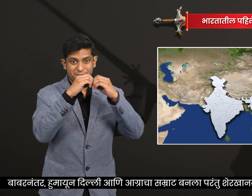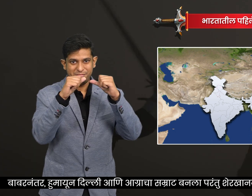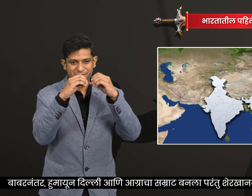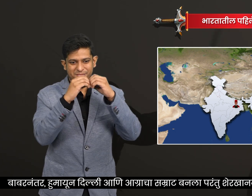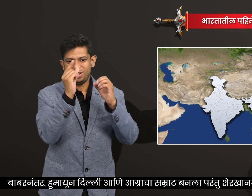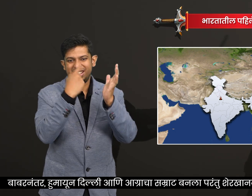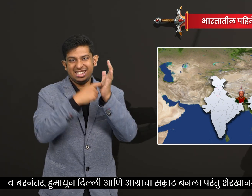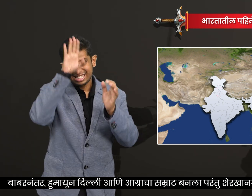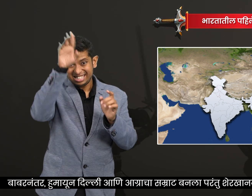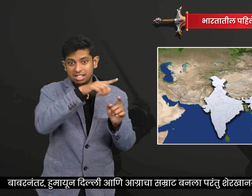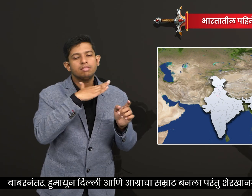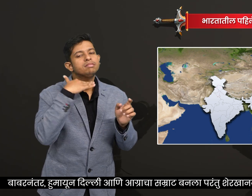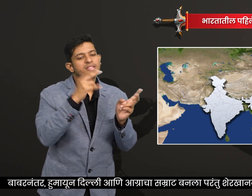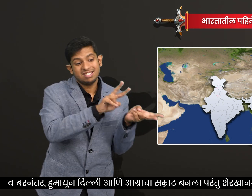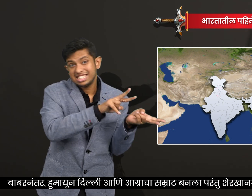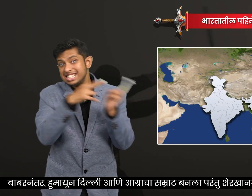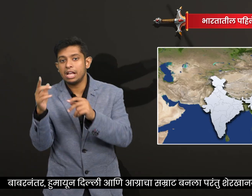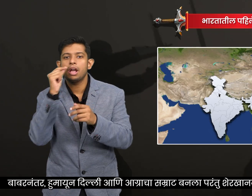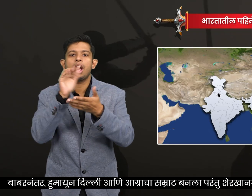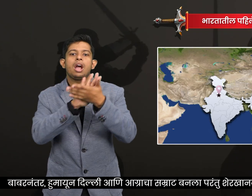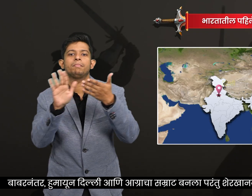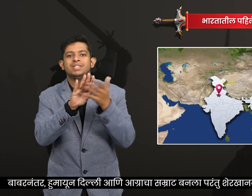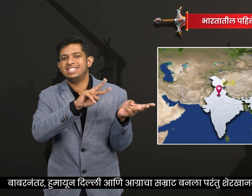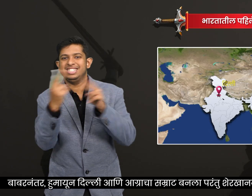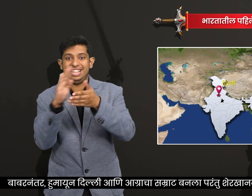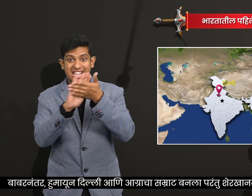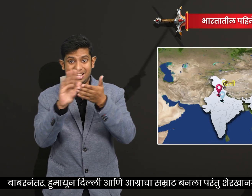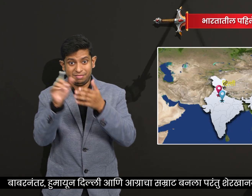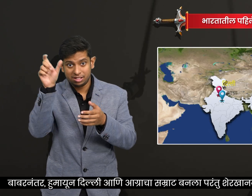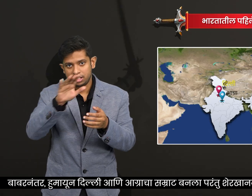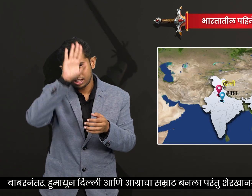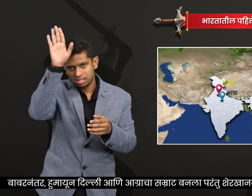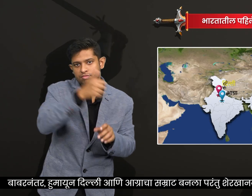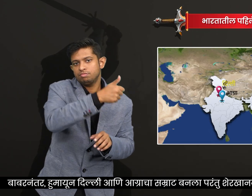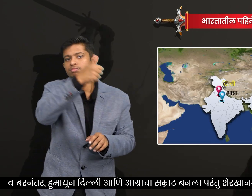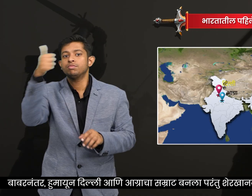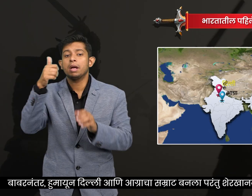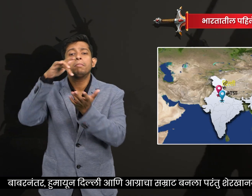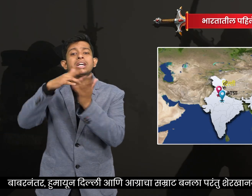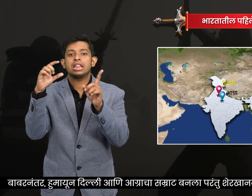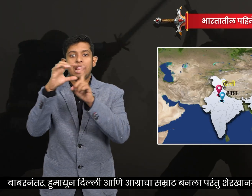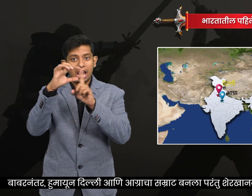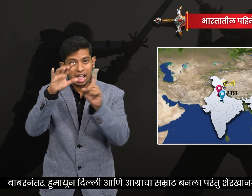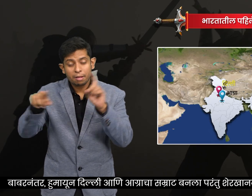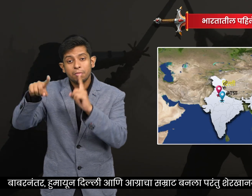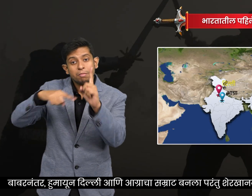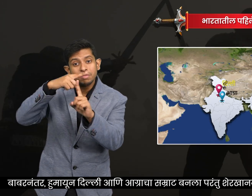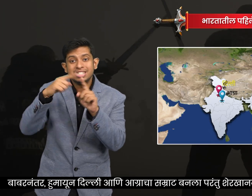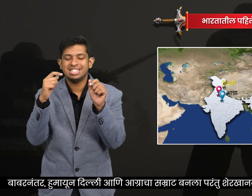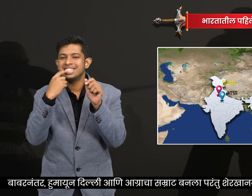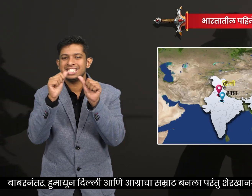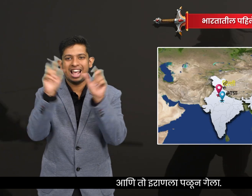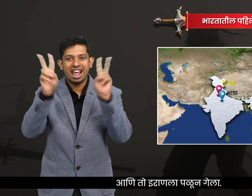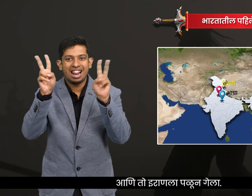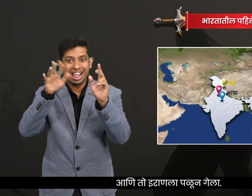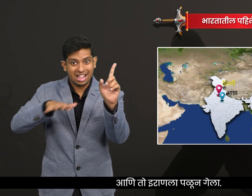बाबरानंतर हुमायून दिल्ली आणि आग्राचा सम्राट बनला, परंतु शेर खानने त्याचा पराभव